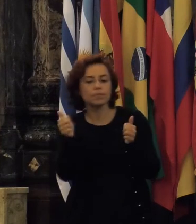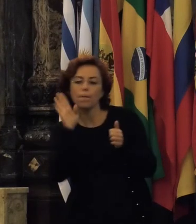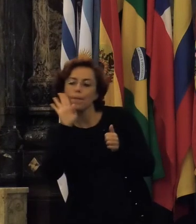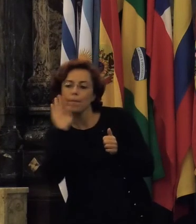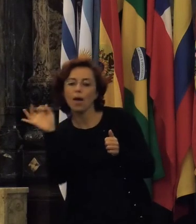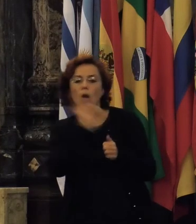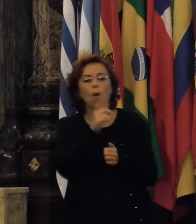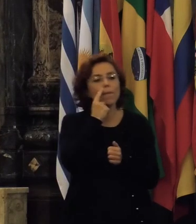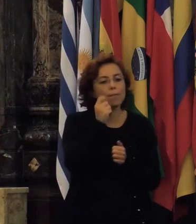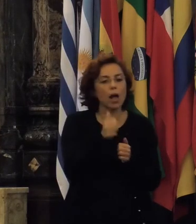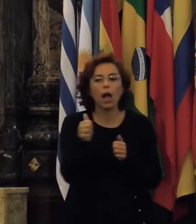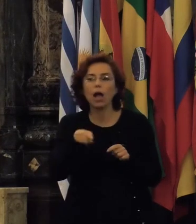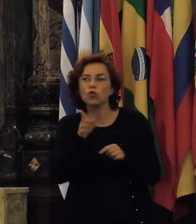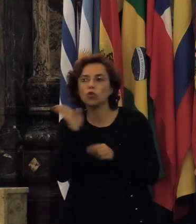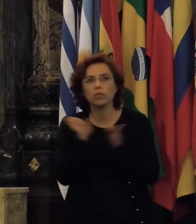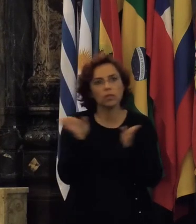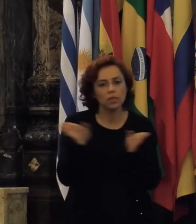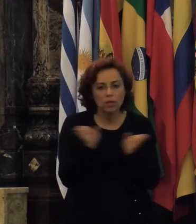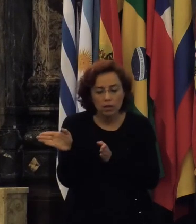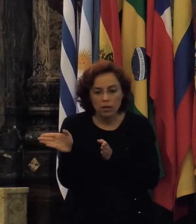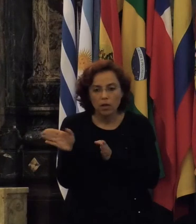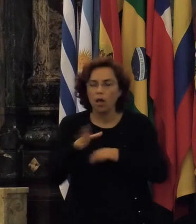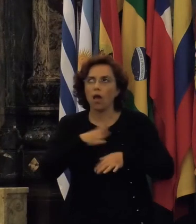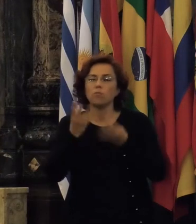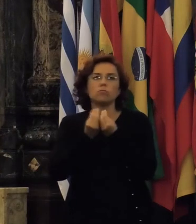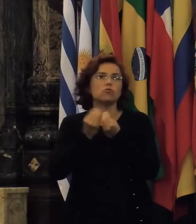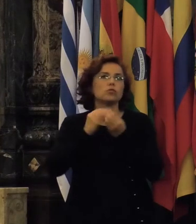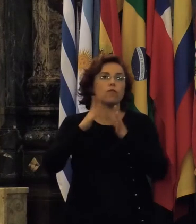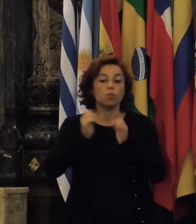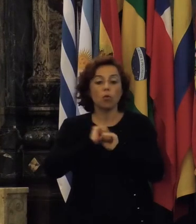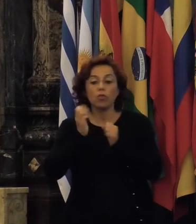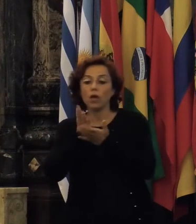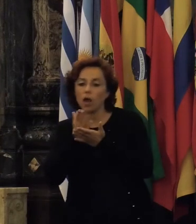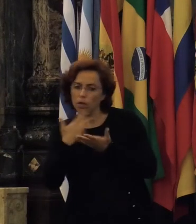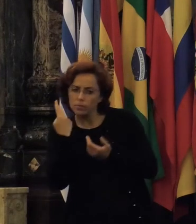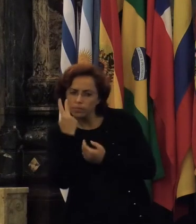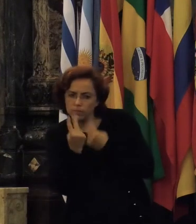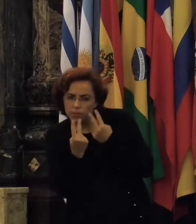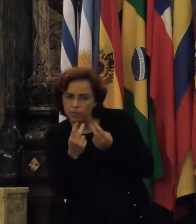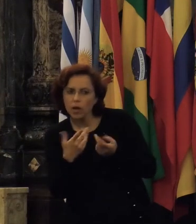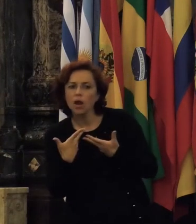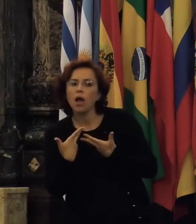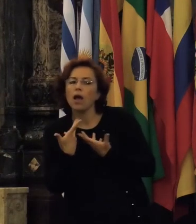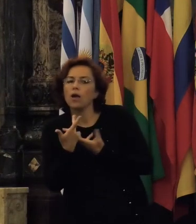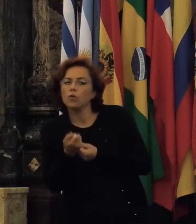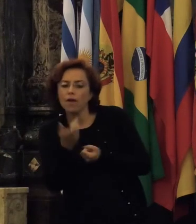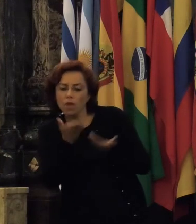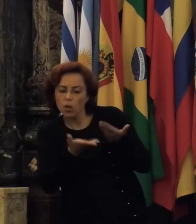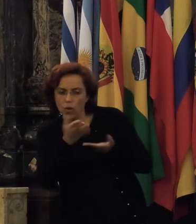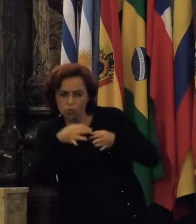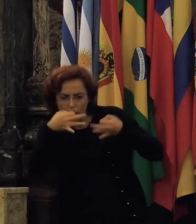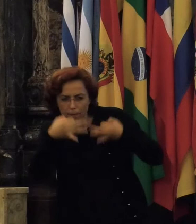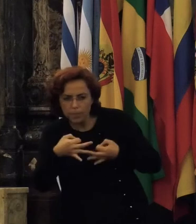papá. Y podemos tener muchísimas formas nosotros de aportar a una lectura que sirva a una